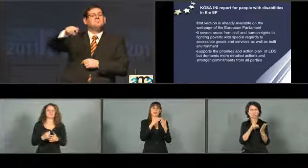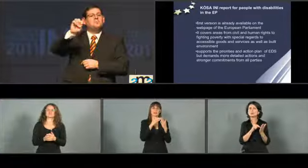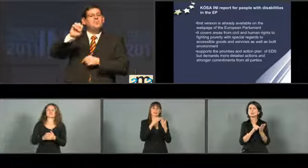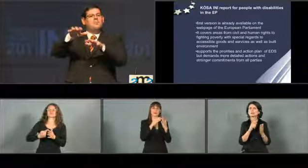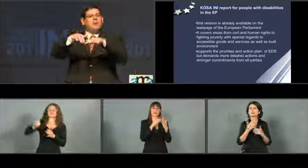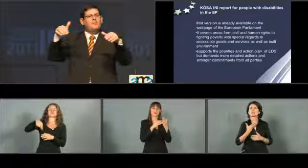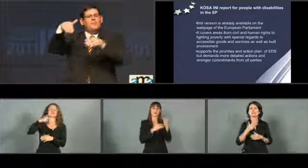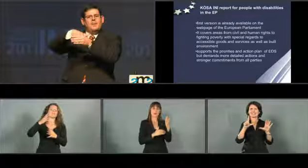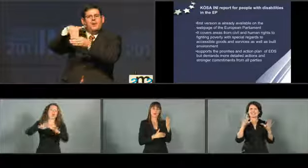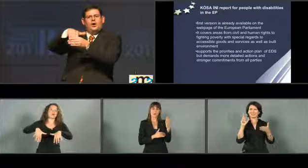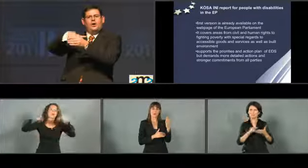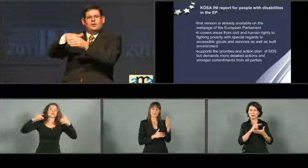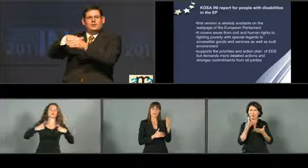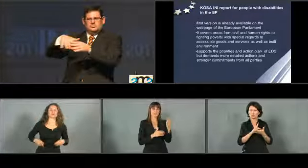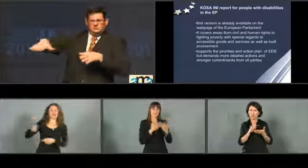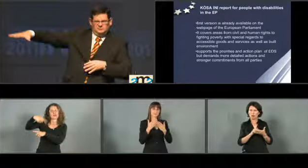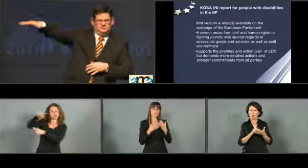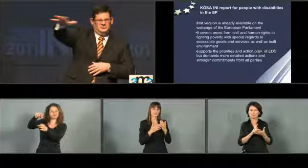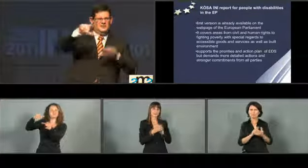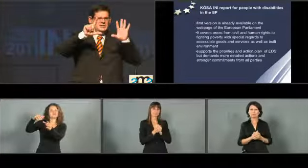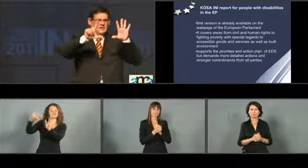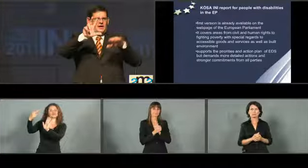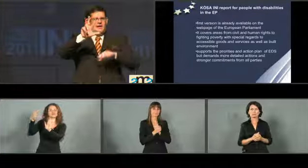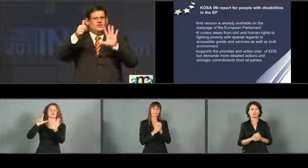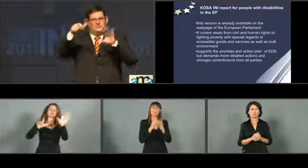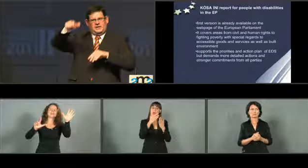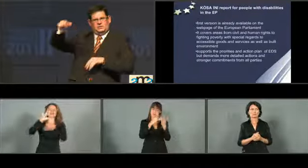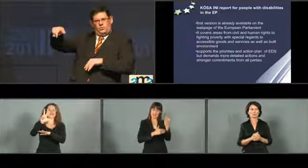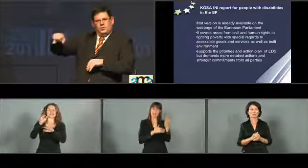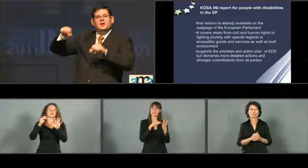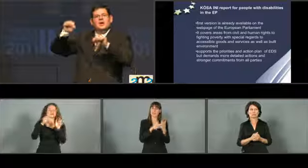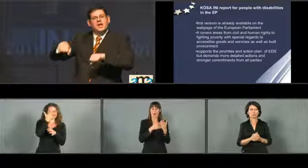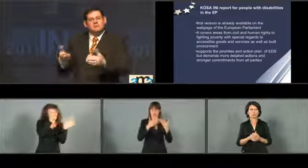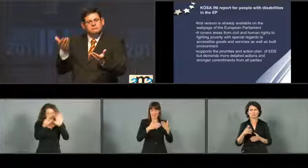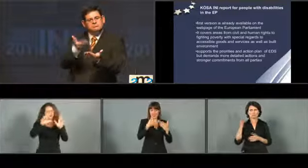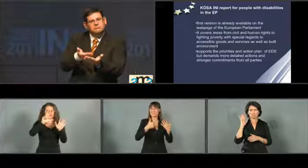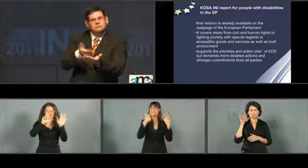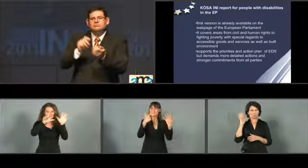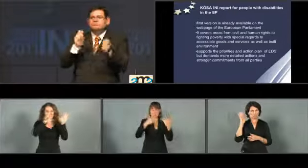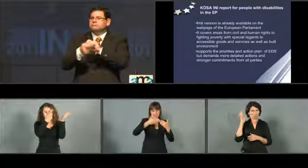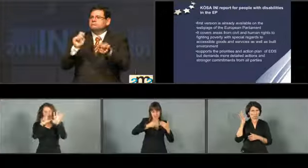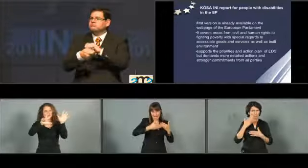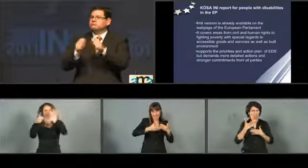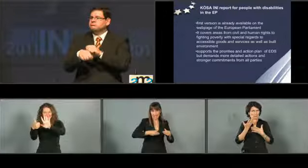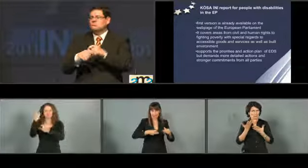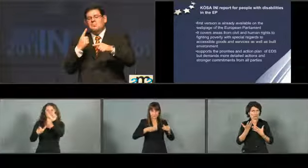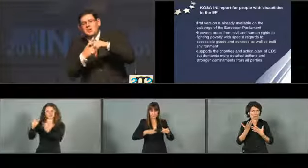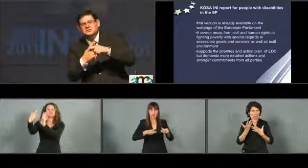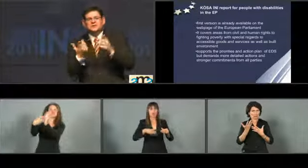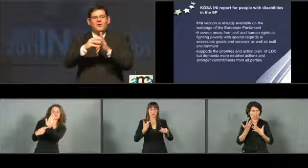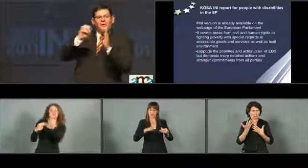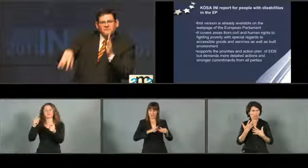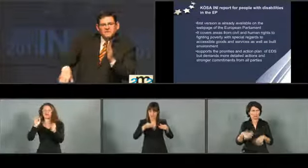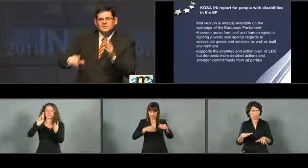Et une fois que ce rapport est terminé, il est envoyé au Parlement, aux députés du Parlement qui en prennent connaissance. Il